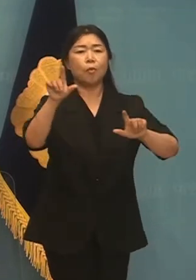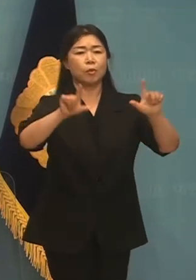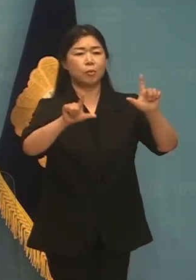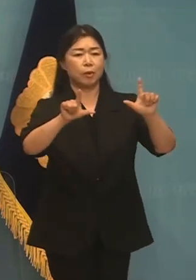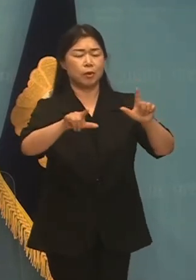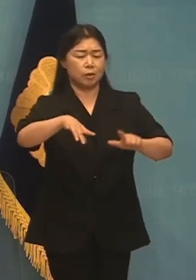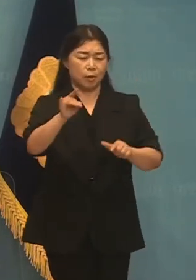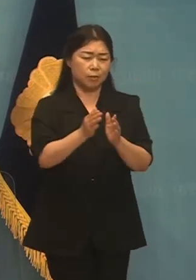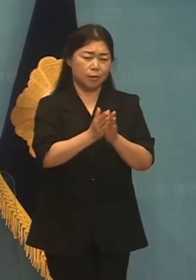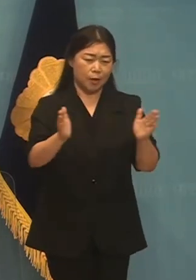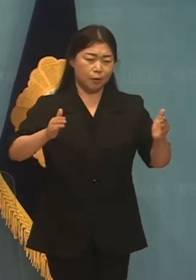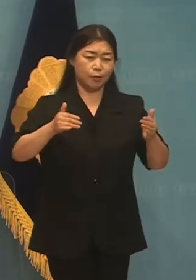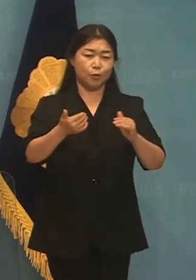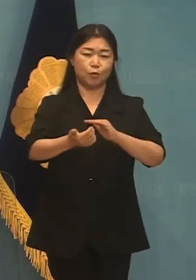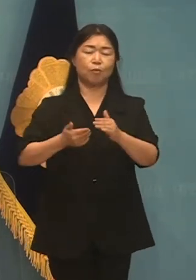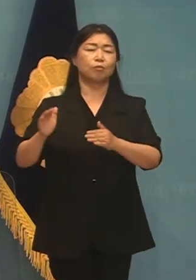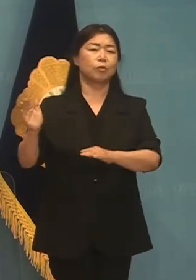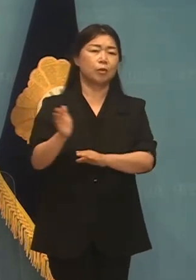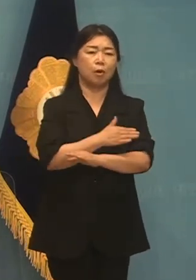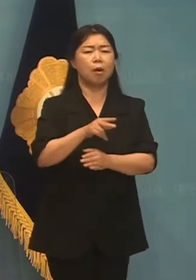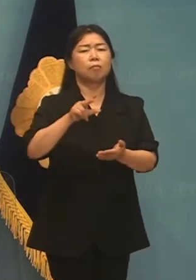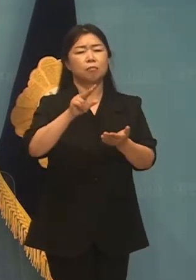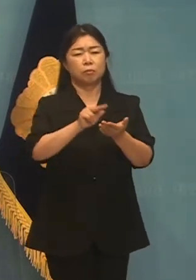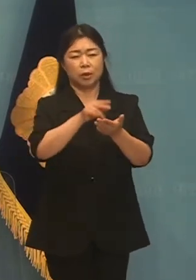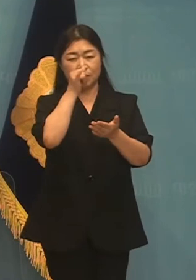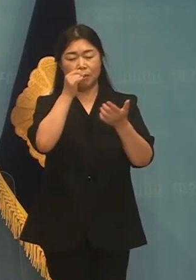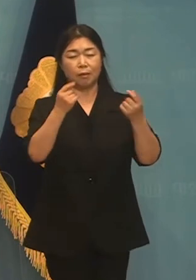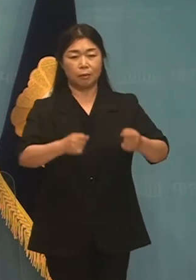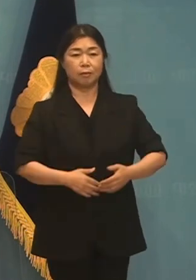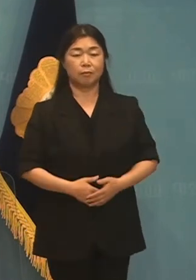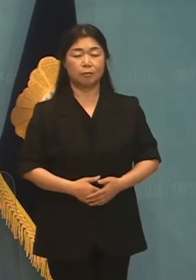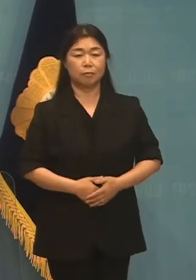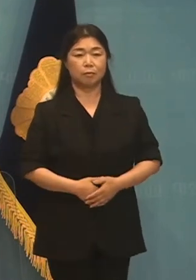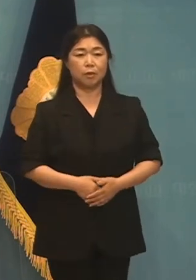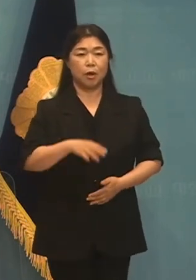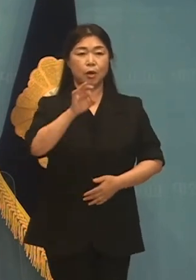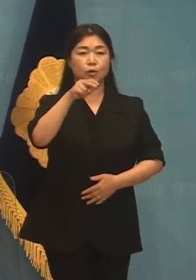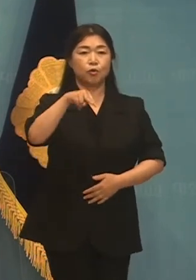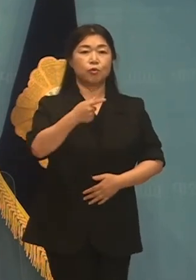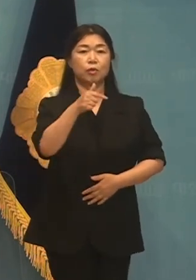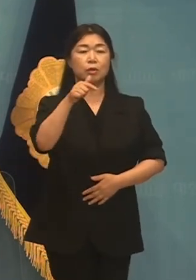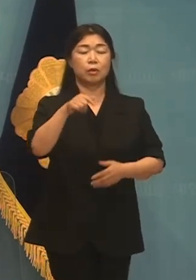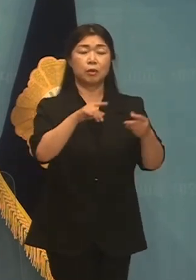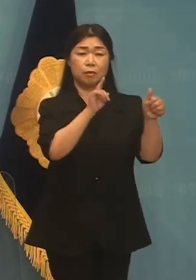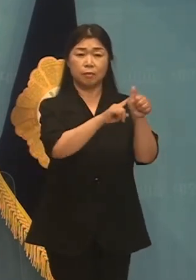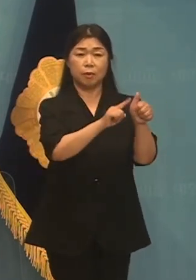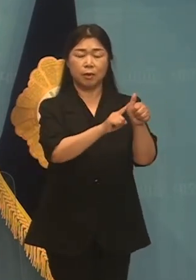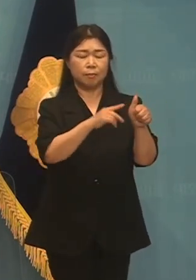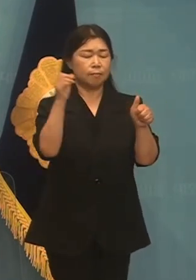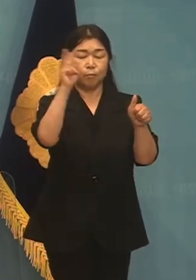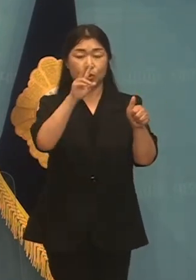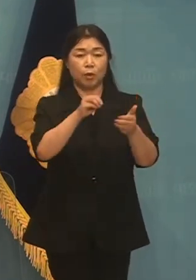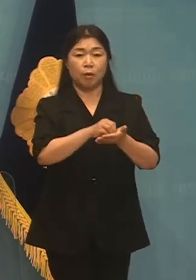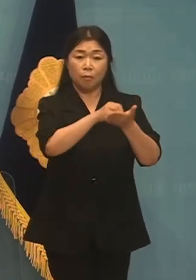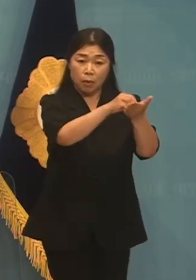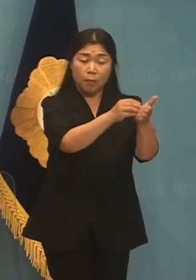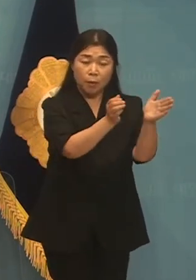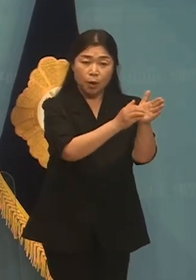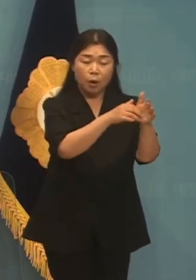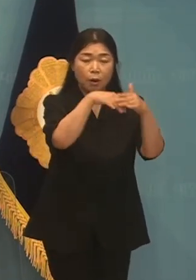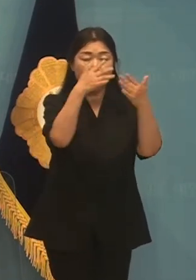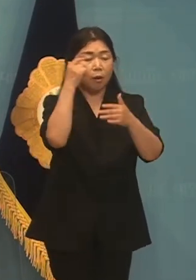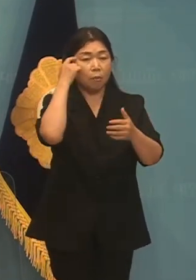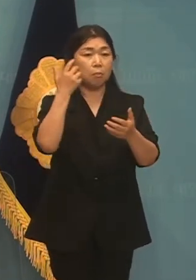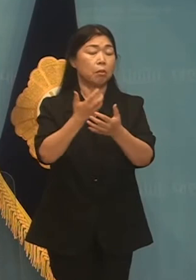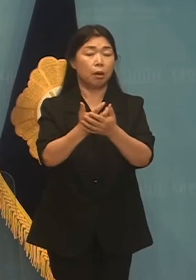출발하기 전부터 순탄치 않습니다. 윤석열 예비 후보는 기습 입당으로 모두를